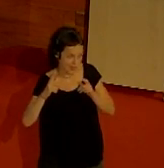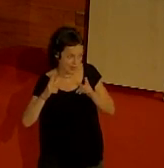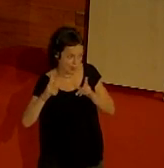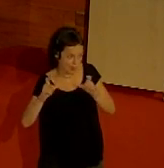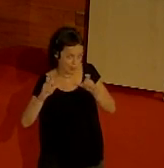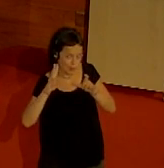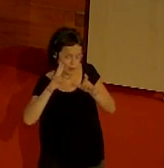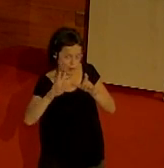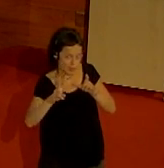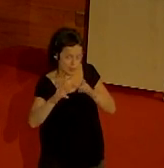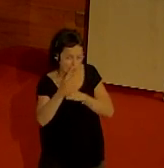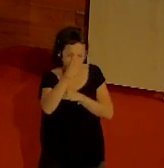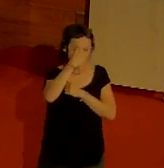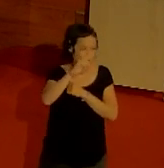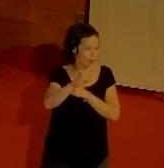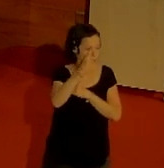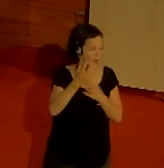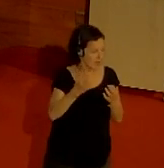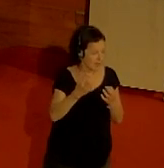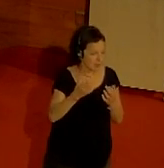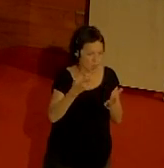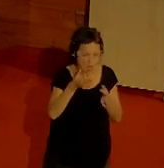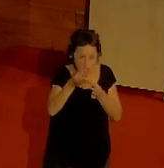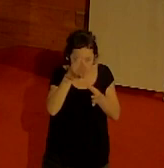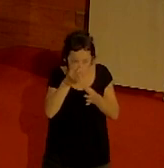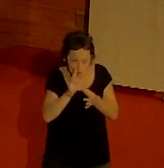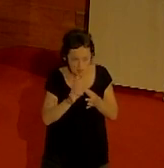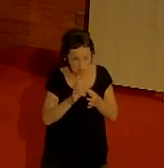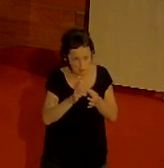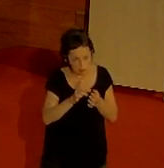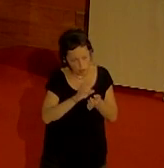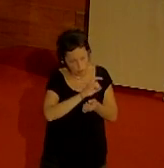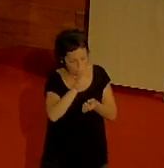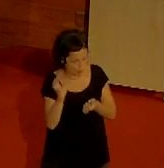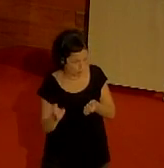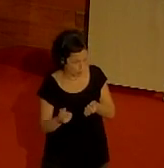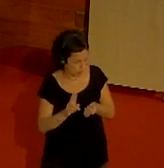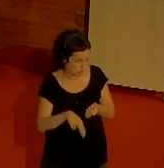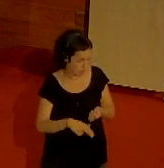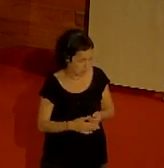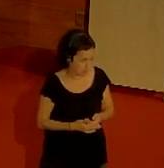es... No son matices, son más otras cosas, ¿no? Por eso,